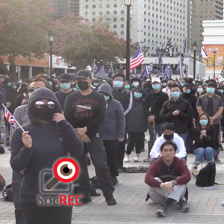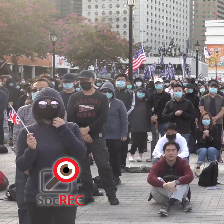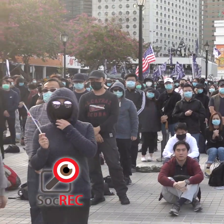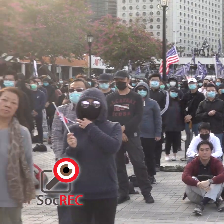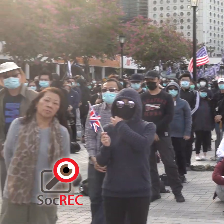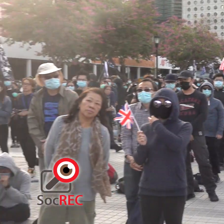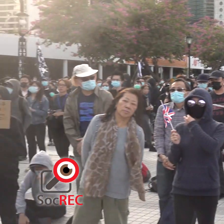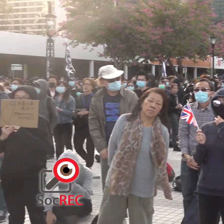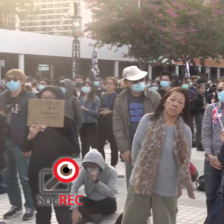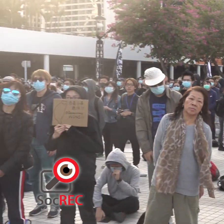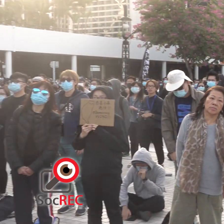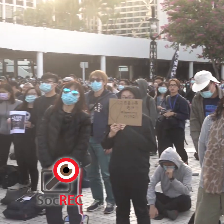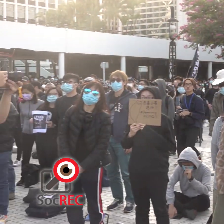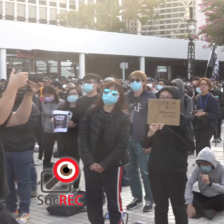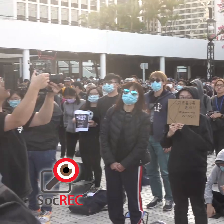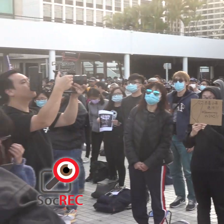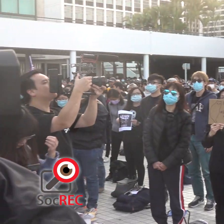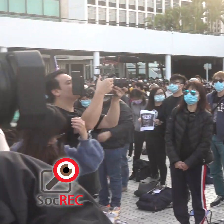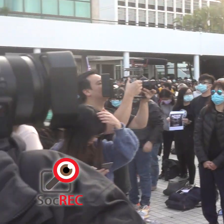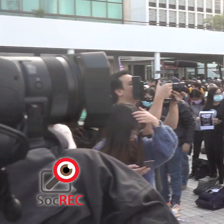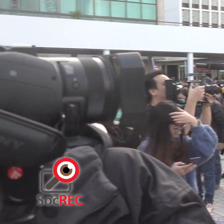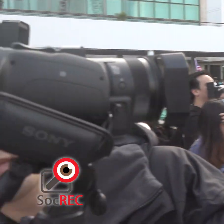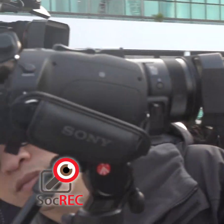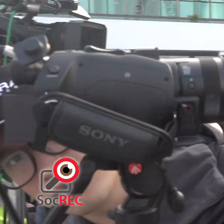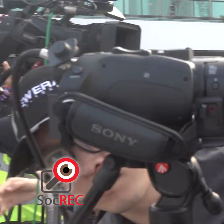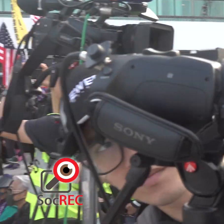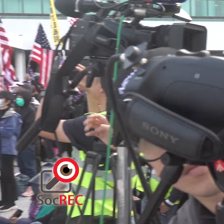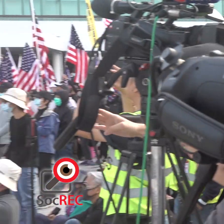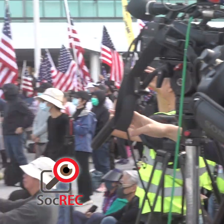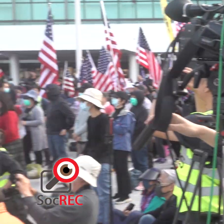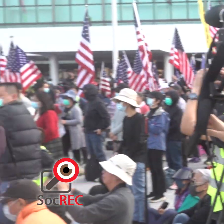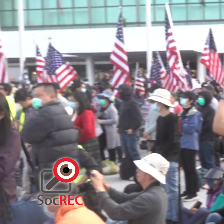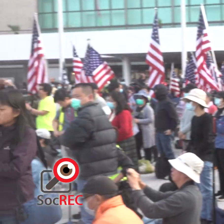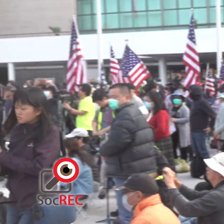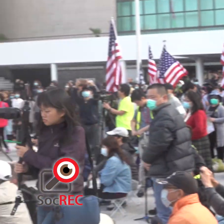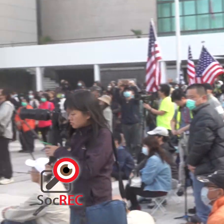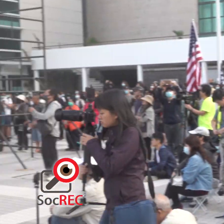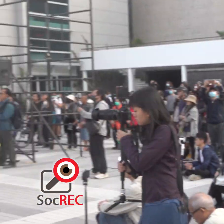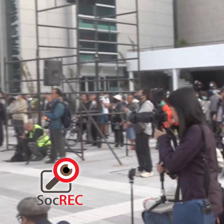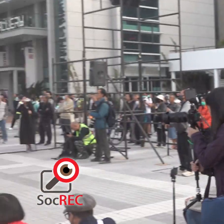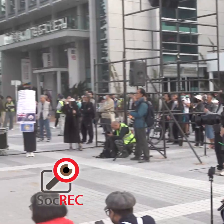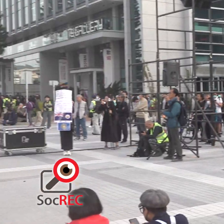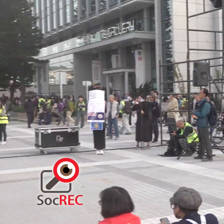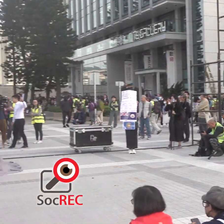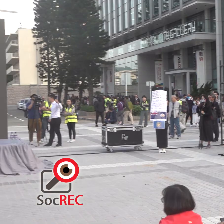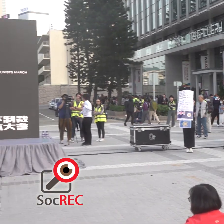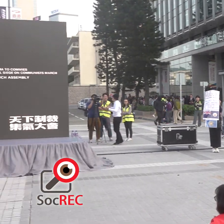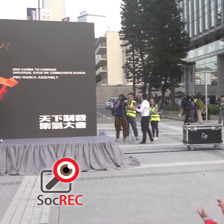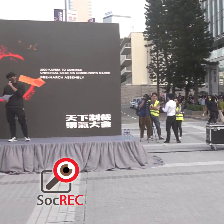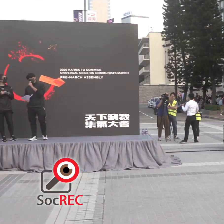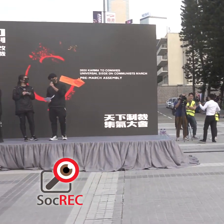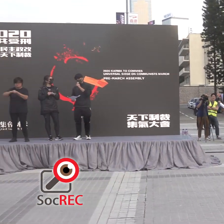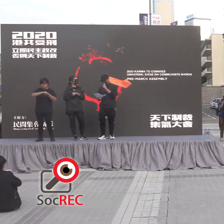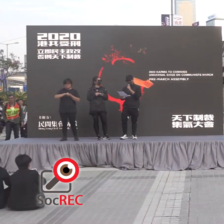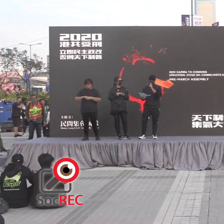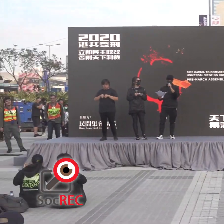第二首歌咧，啱大家話俾我聽咧，嗰首歌就叫做《自己人團結不會被打沉》，真係非